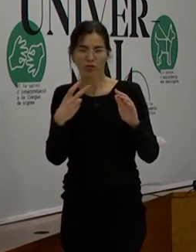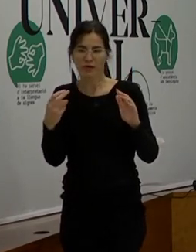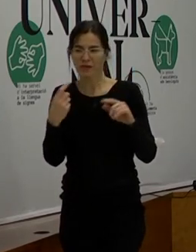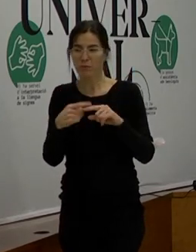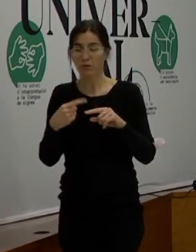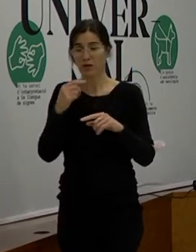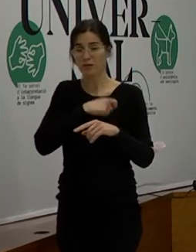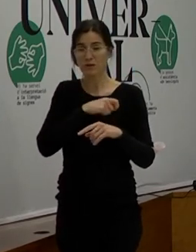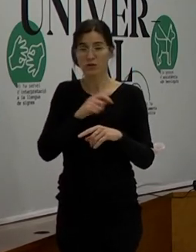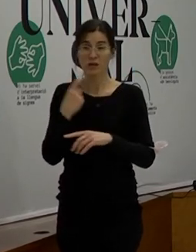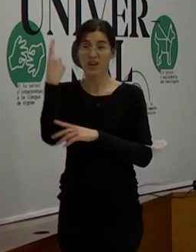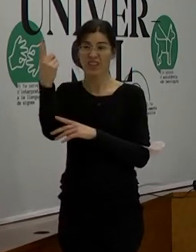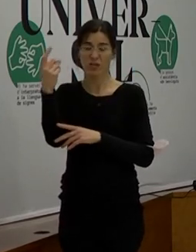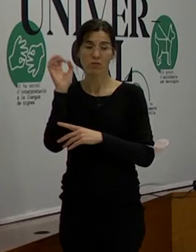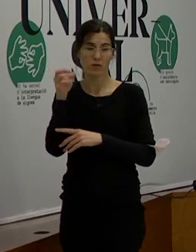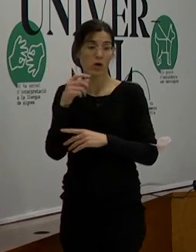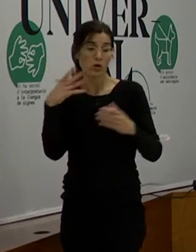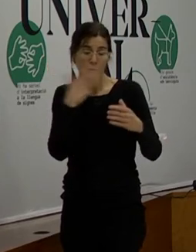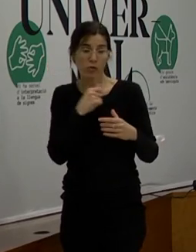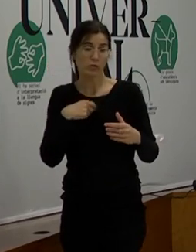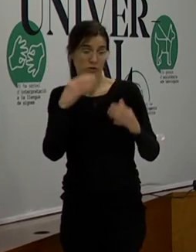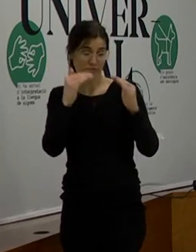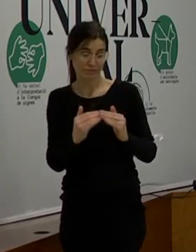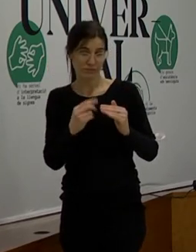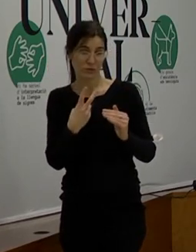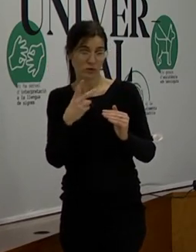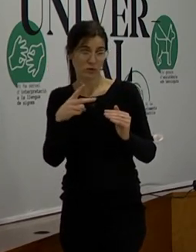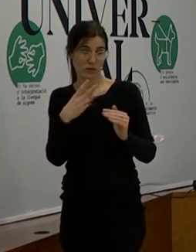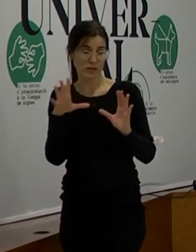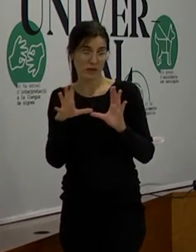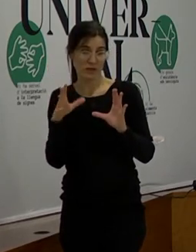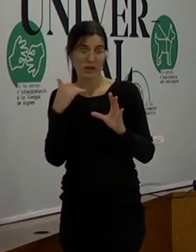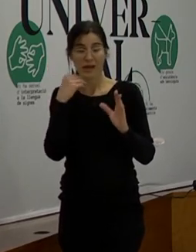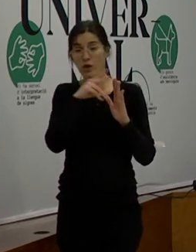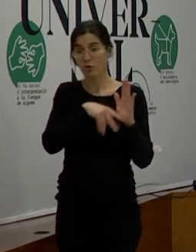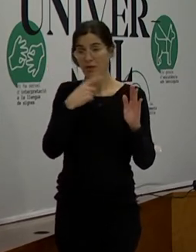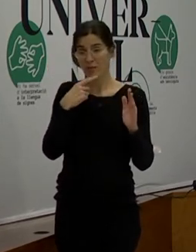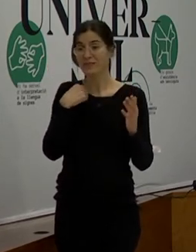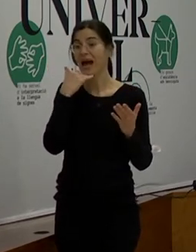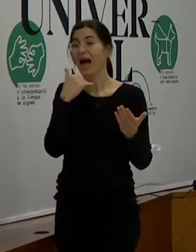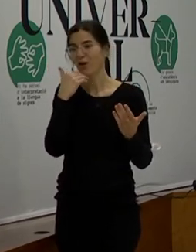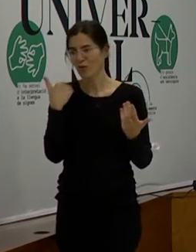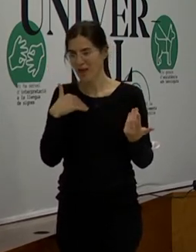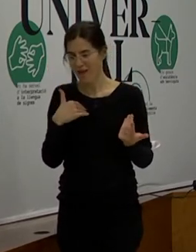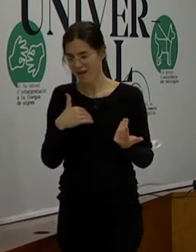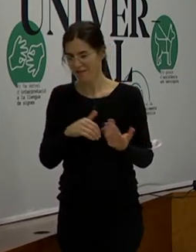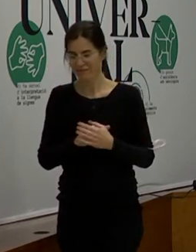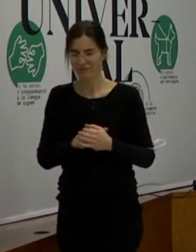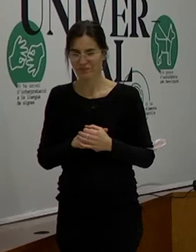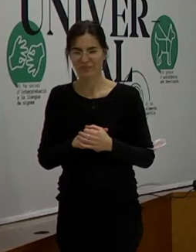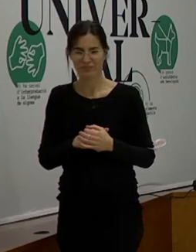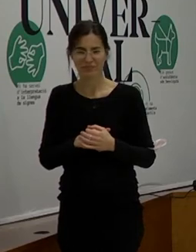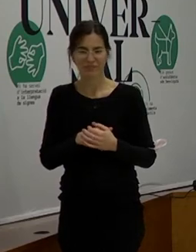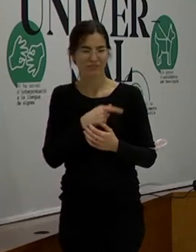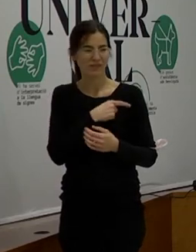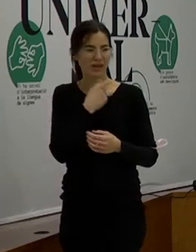es que no puc, pues 210. ¿Por qué? La norma ho deia. Pues ya tens algo. ¿M'explico? Vale.